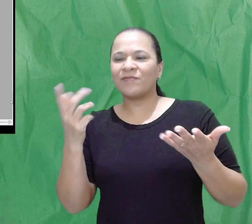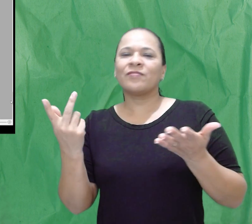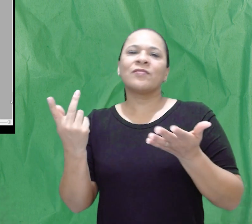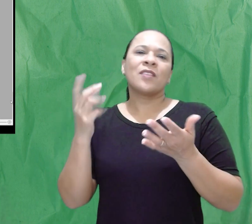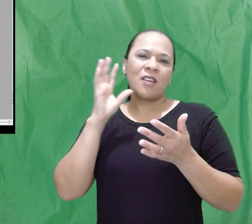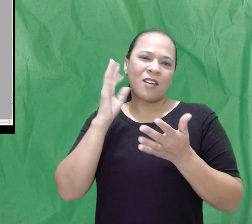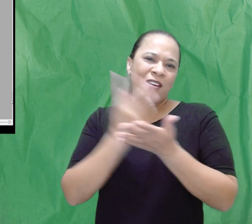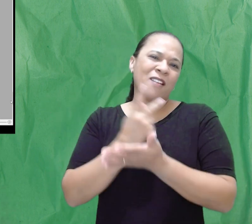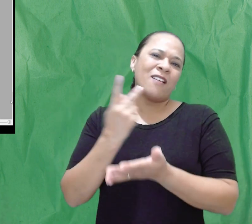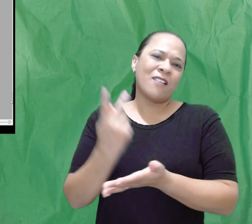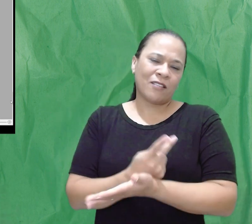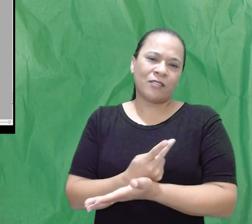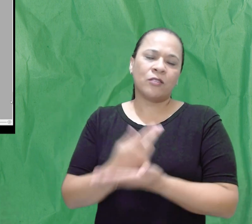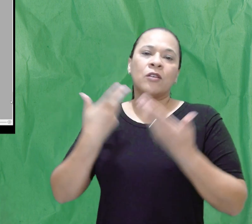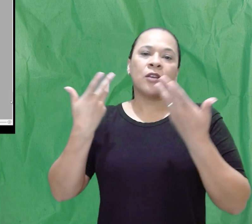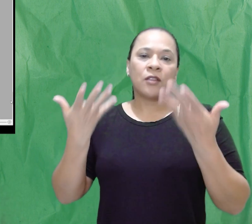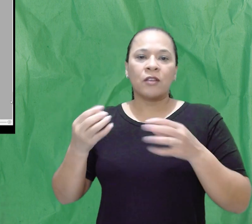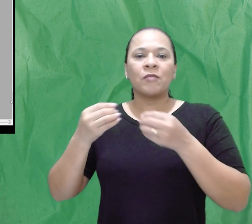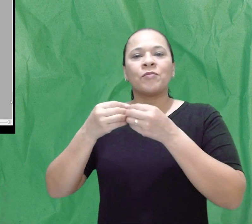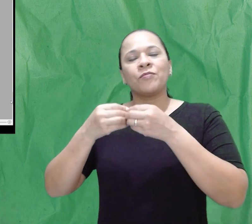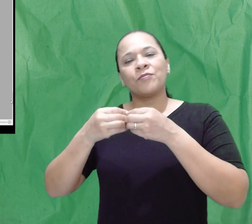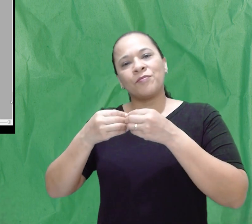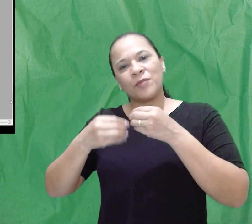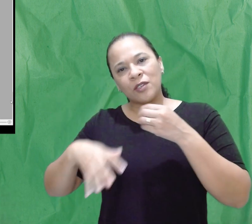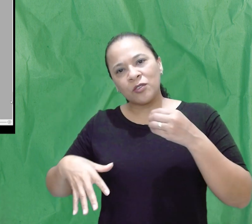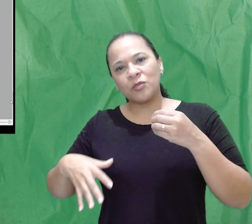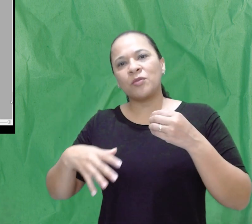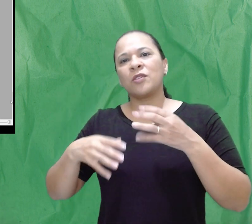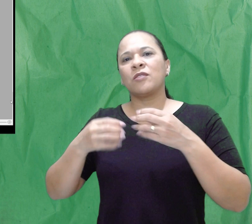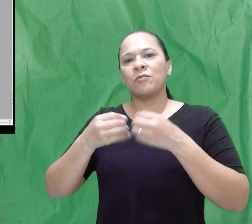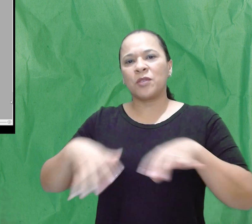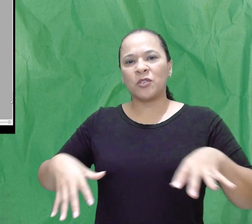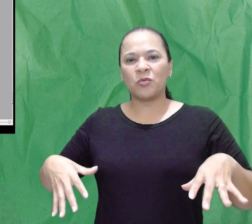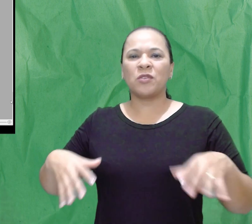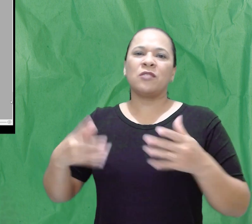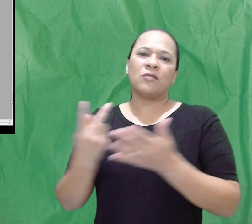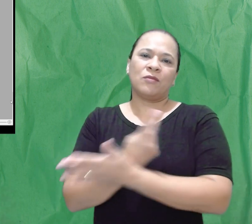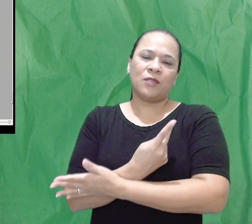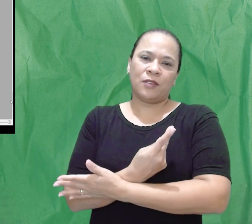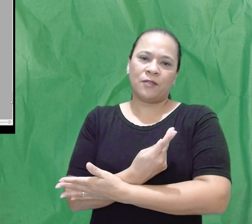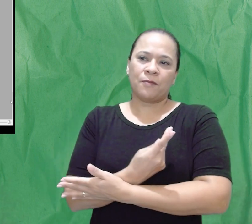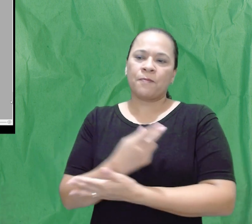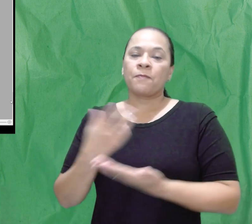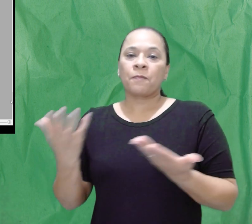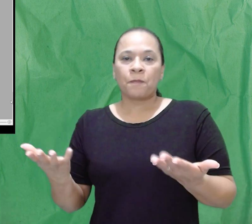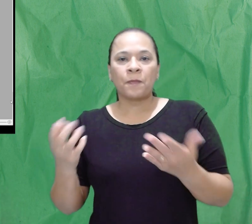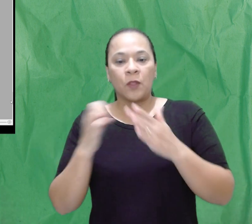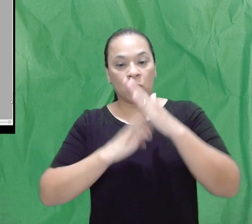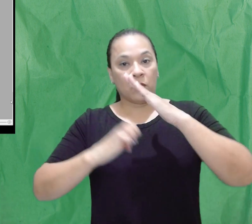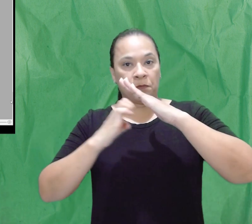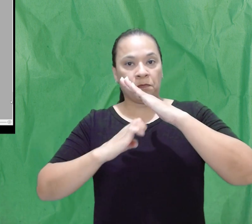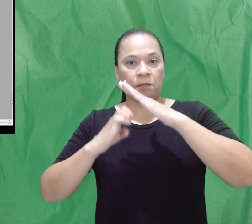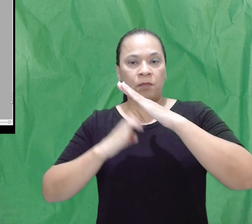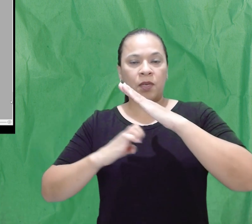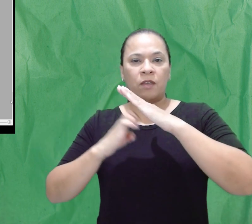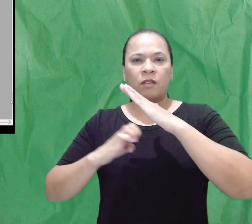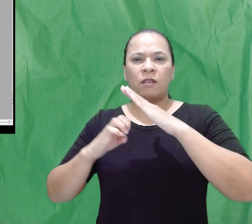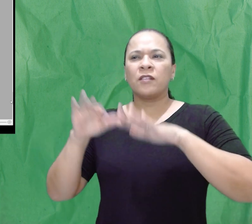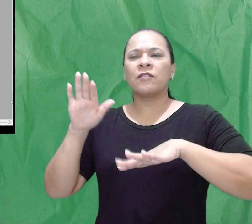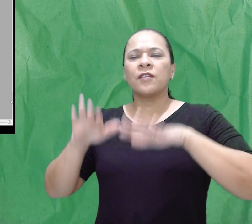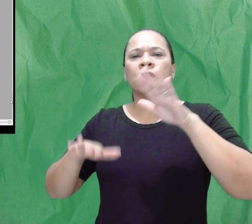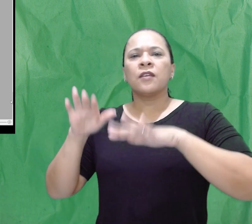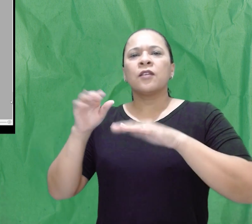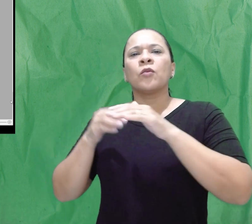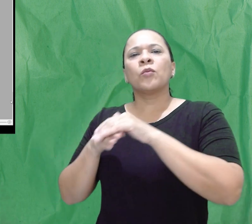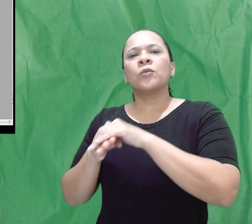pode ter um prejuízo, porque a gente vai seguir um procedimento errado. E a partir do momento que uma empresa, vamos dizer, tem